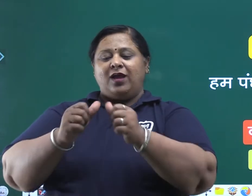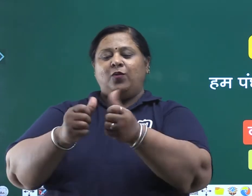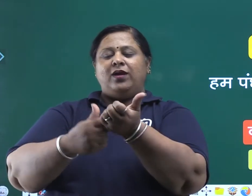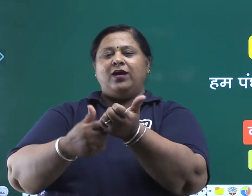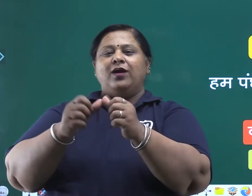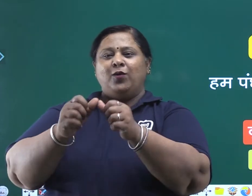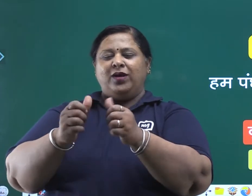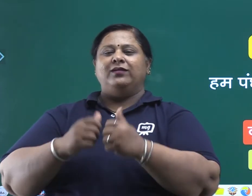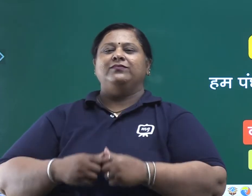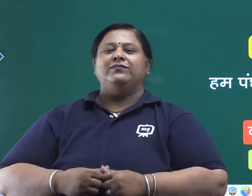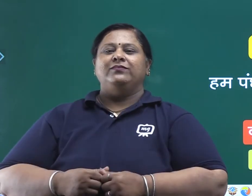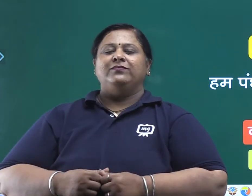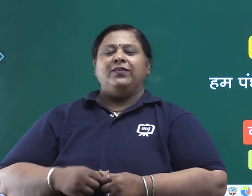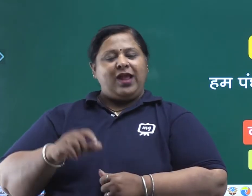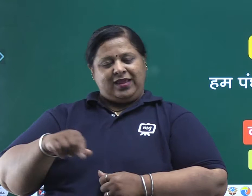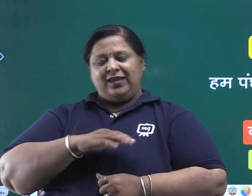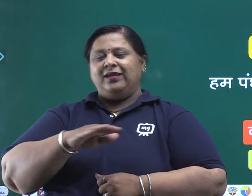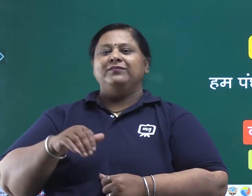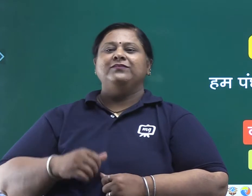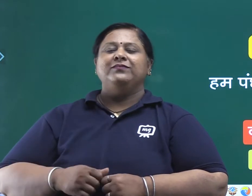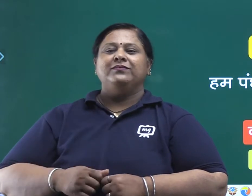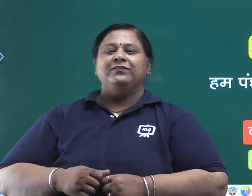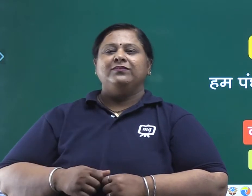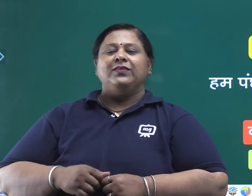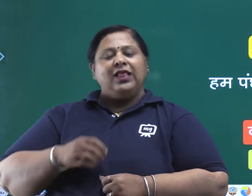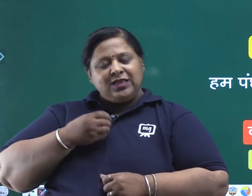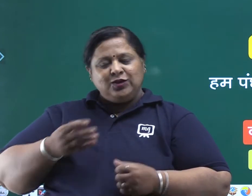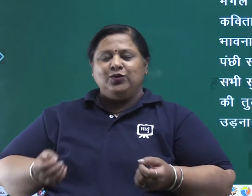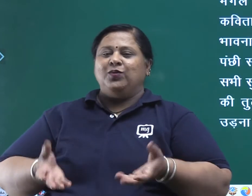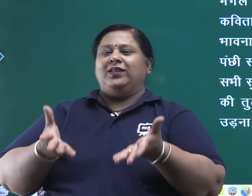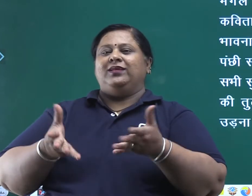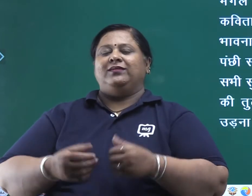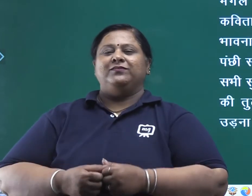अरोड़ा। तो आइए अध्ययन शुरू करते हैं।